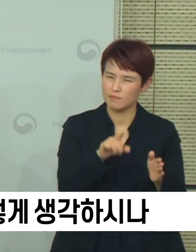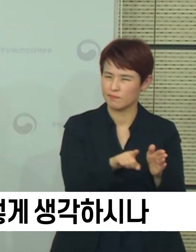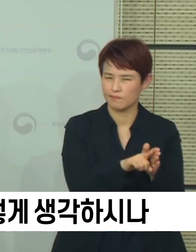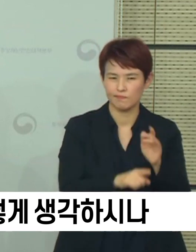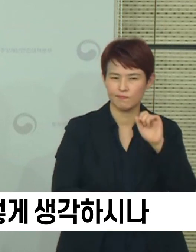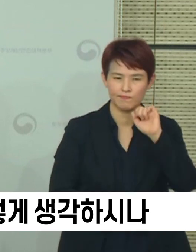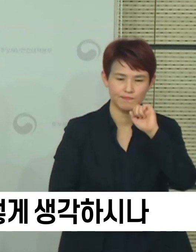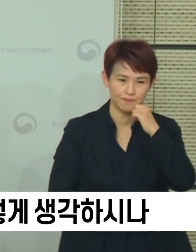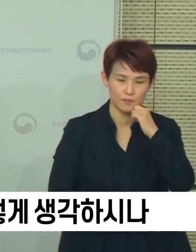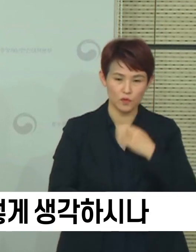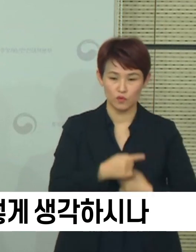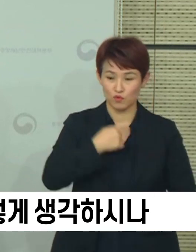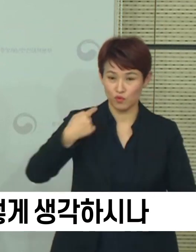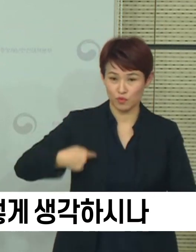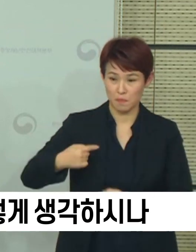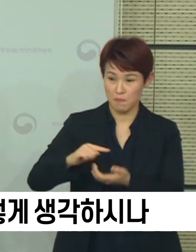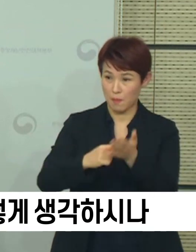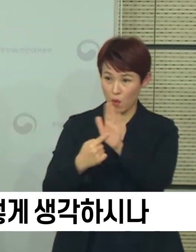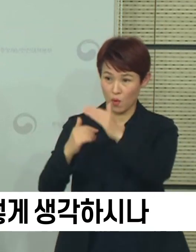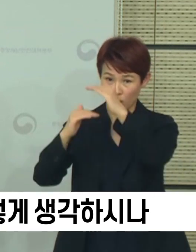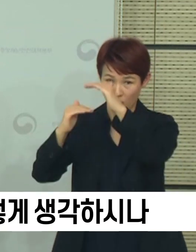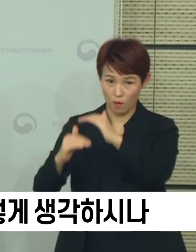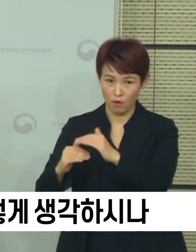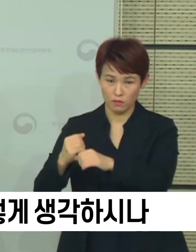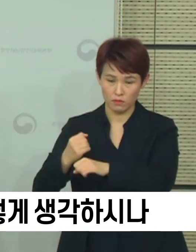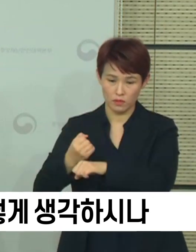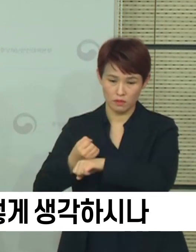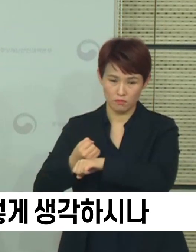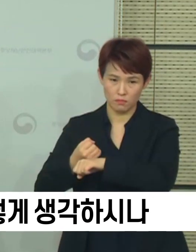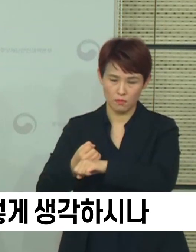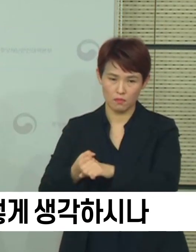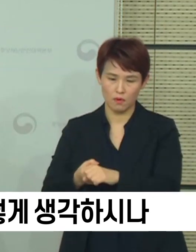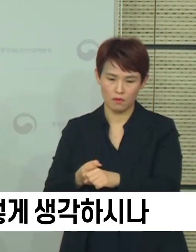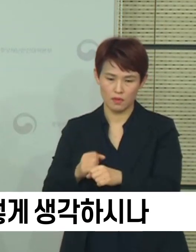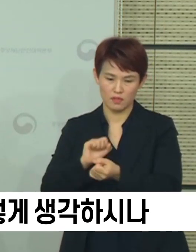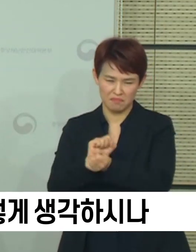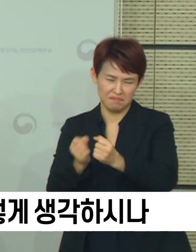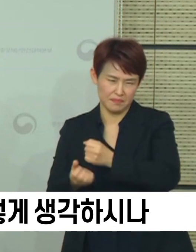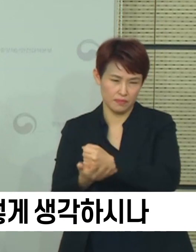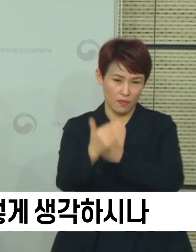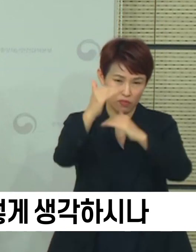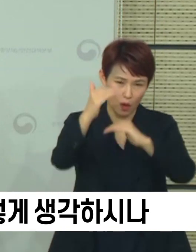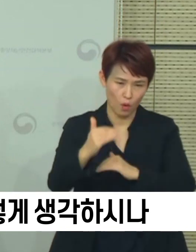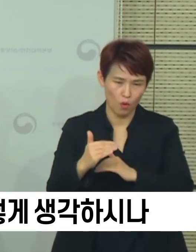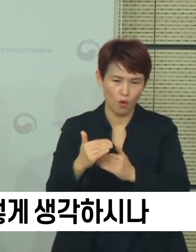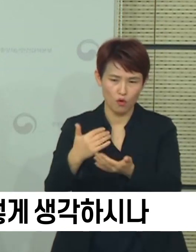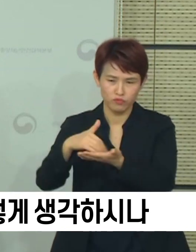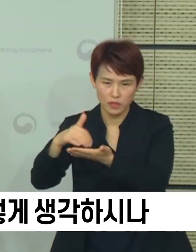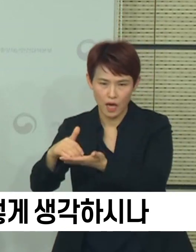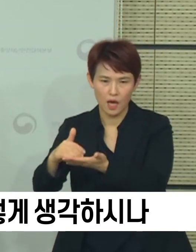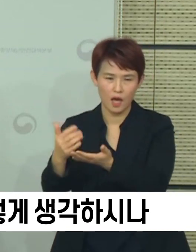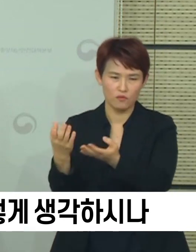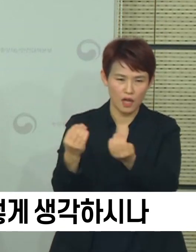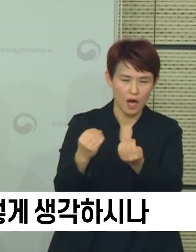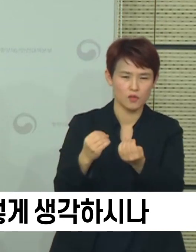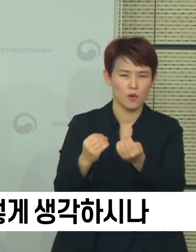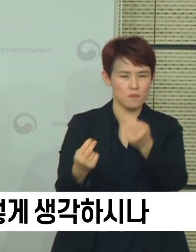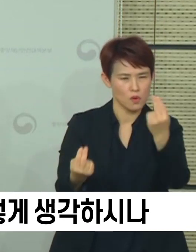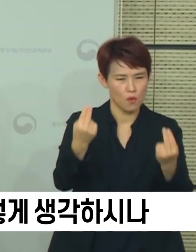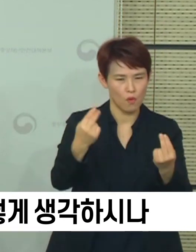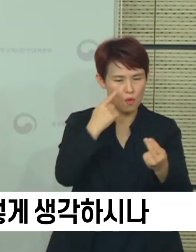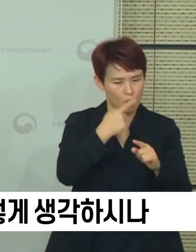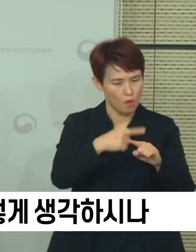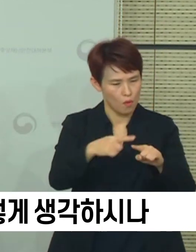신뢰하기에는 중국 측의 발표했던 그 전파력에 대한 통계나 이러한 수치들과도 여러 가지 좀 비교해서 분석해야